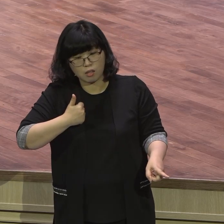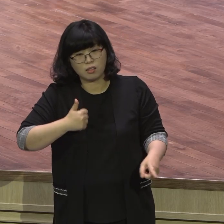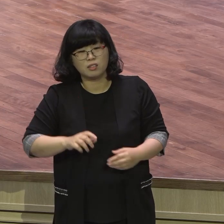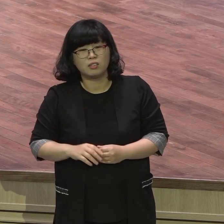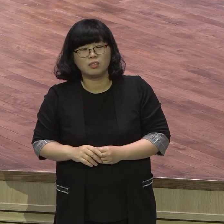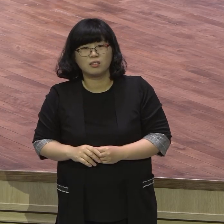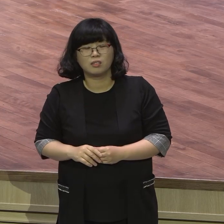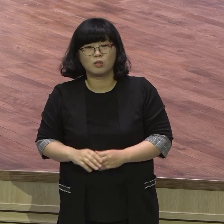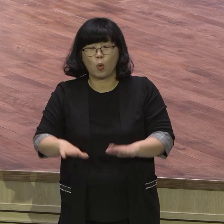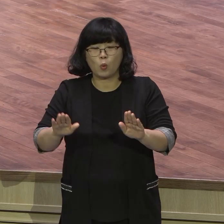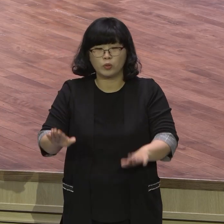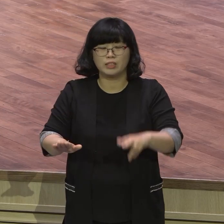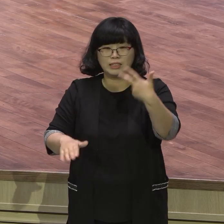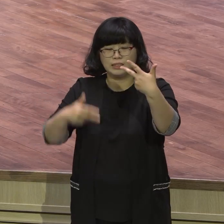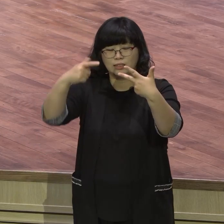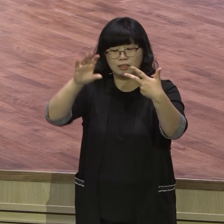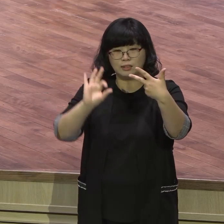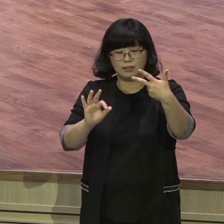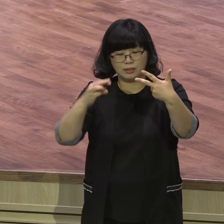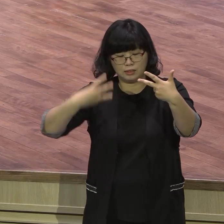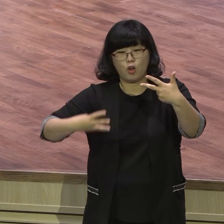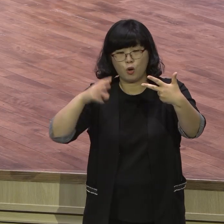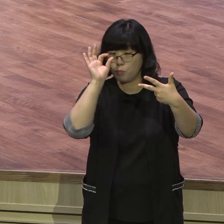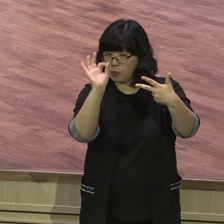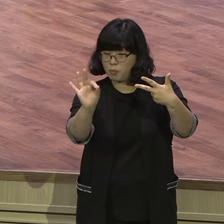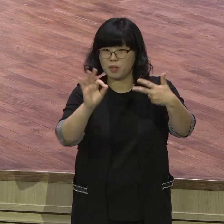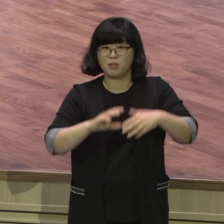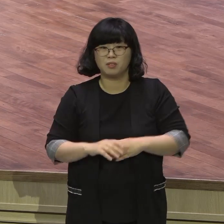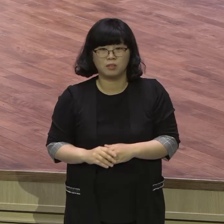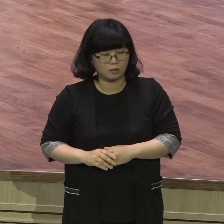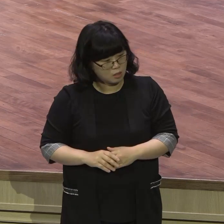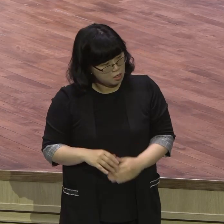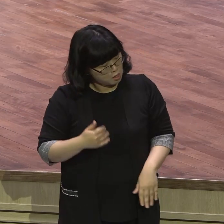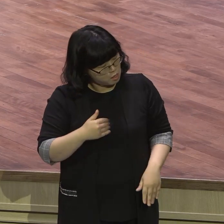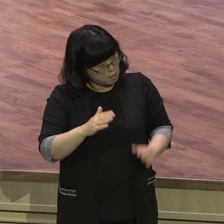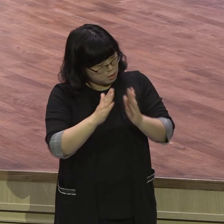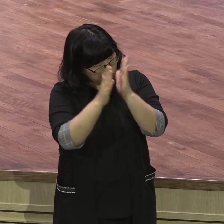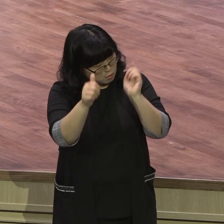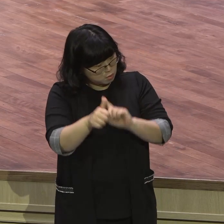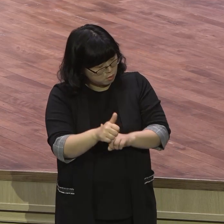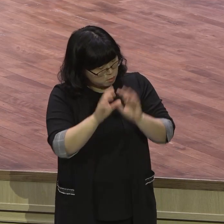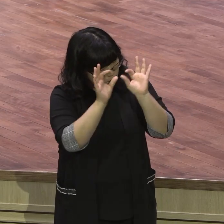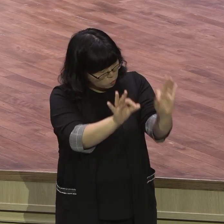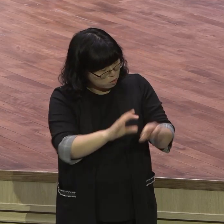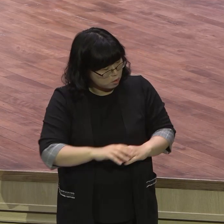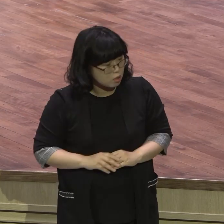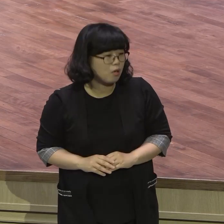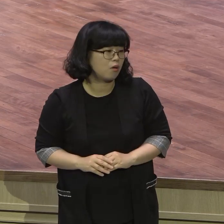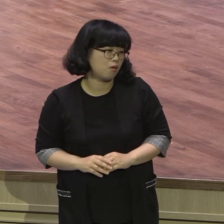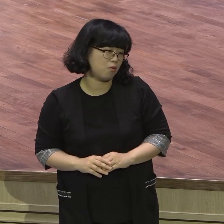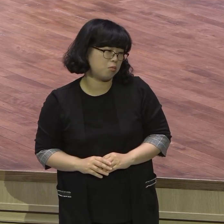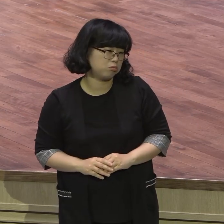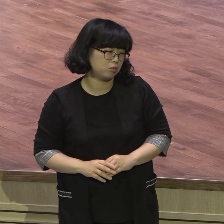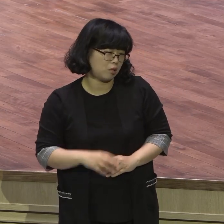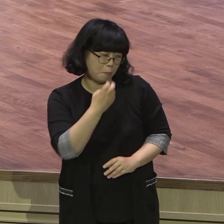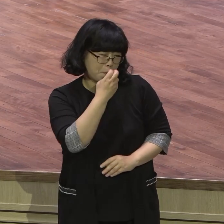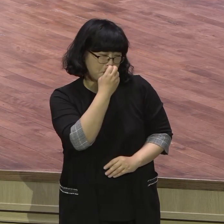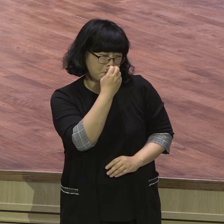본문 철제로 보면 이들의 상태가 부패하였다. 더 이상